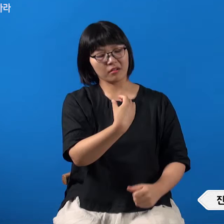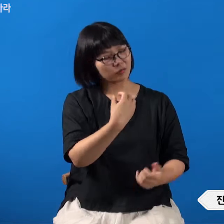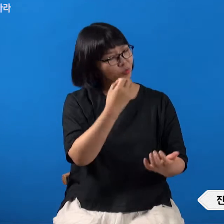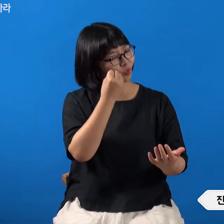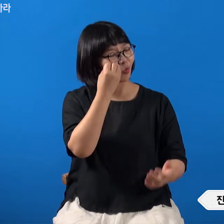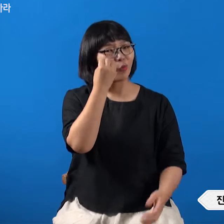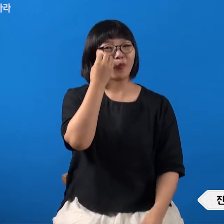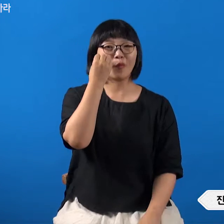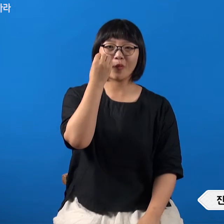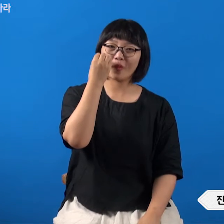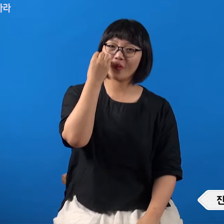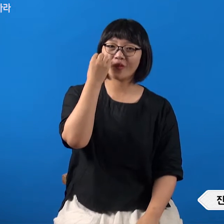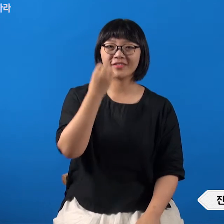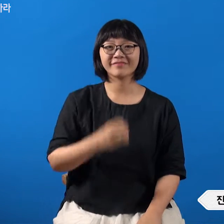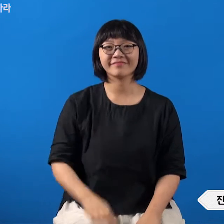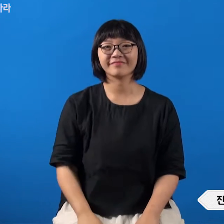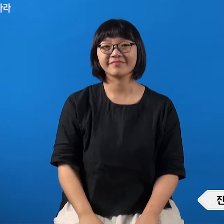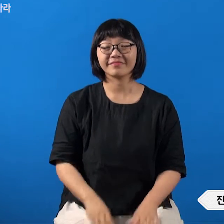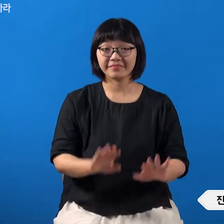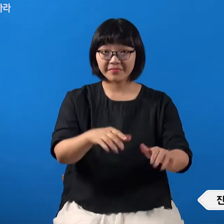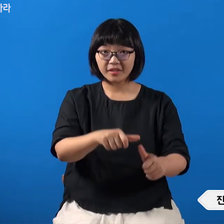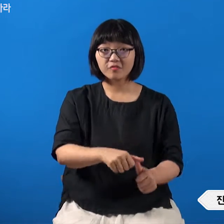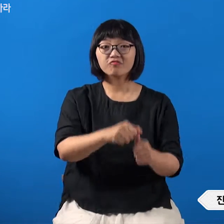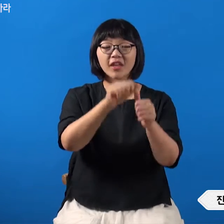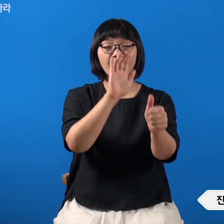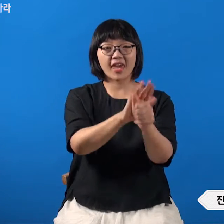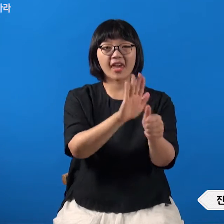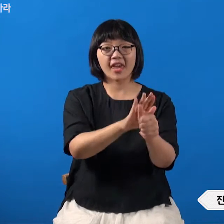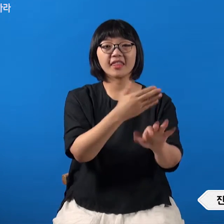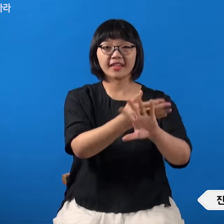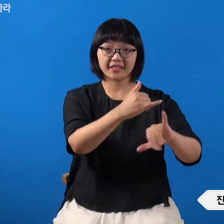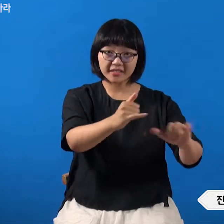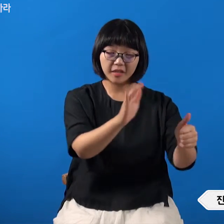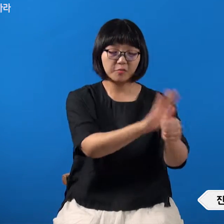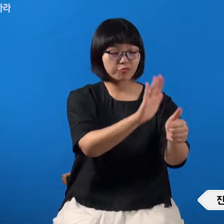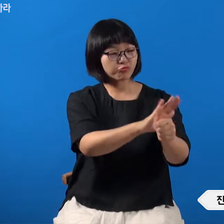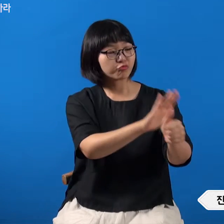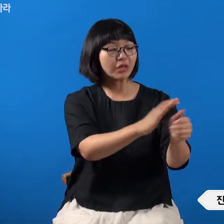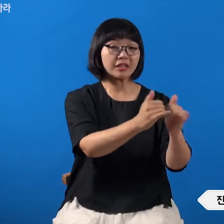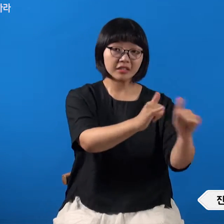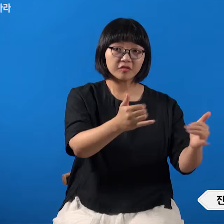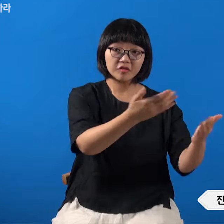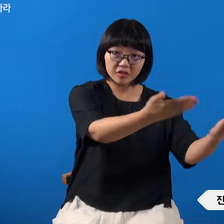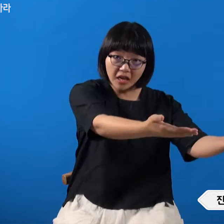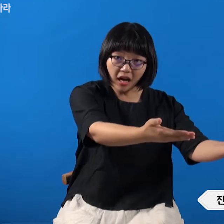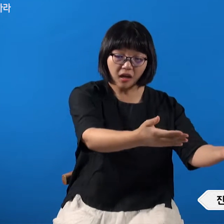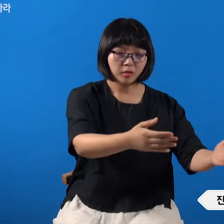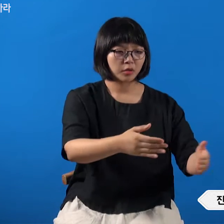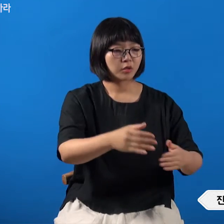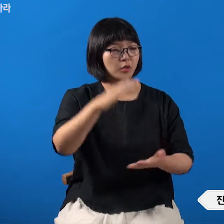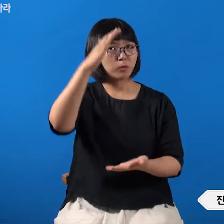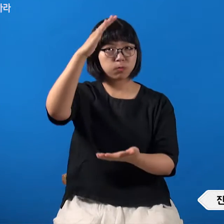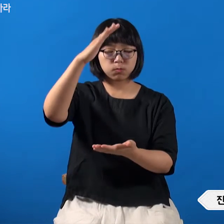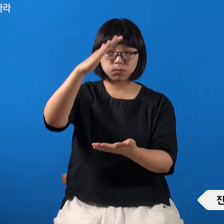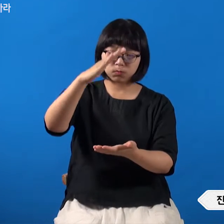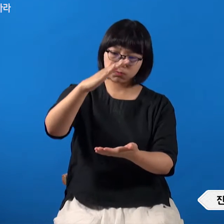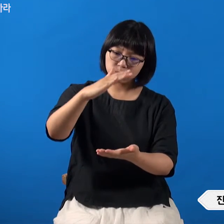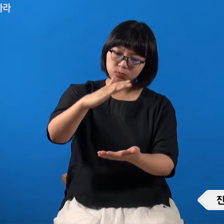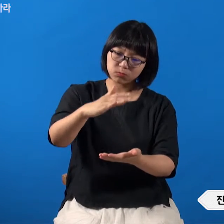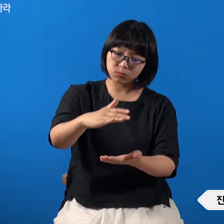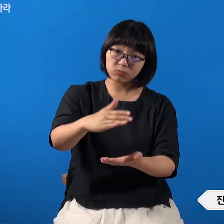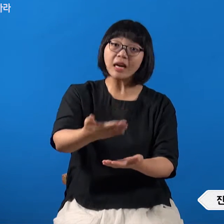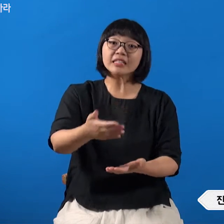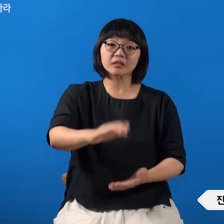말씀하고 있습니다. 구제를 좋아하는 자는 풍족하여질 것이다 라고 말씀합니다. 남을 윤택하게 하는